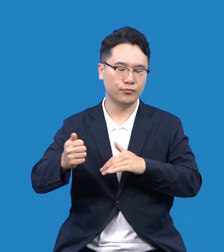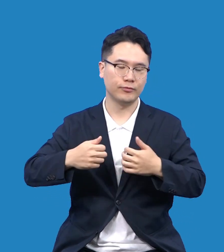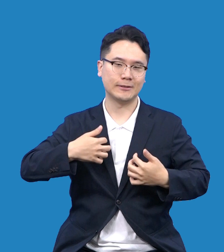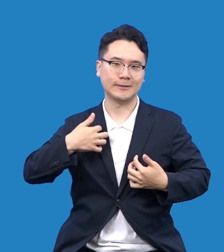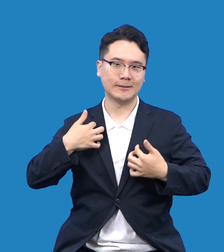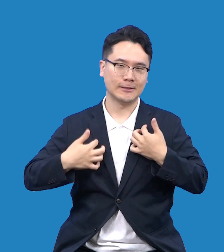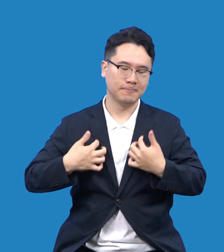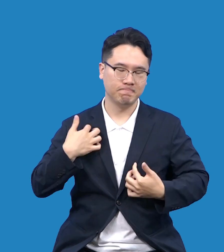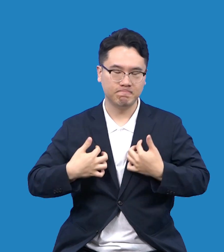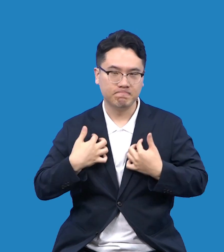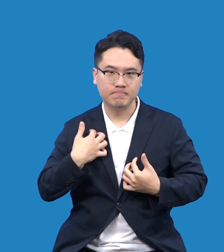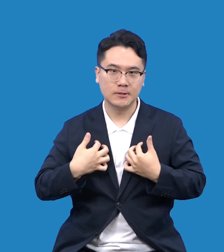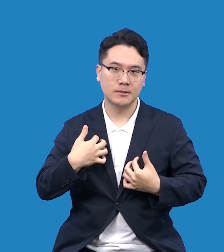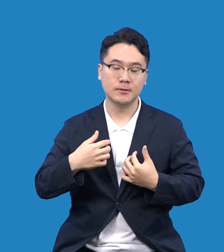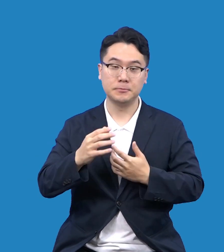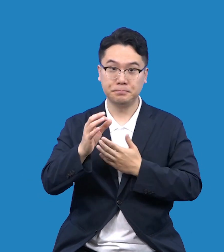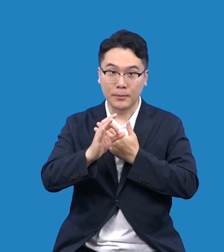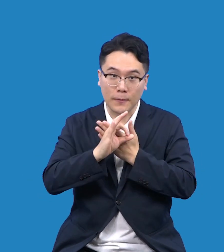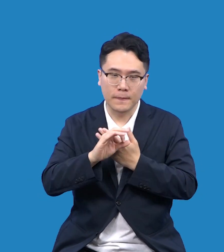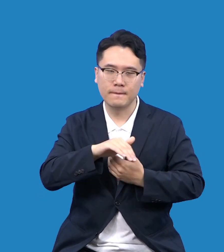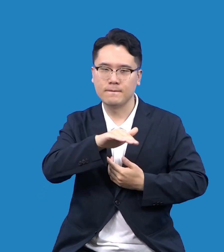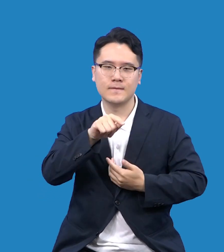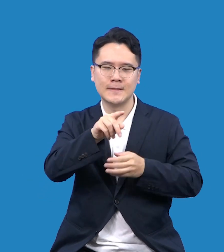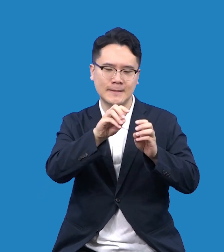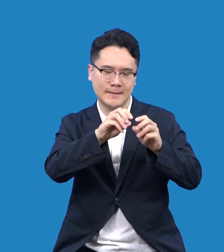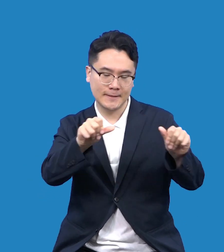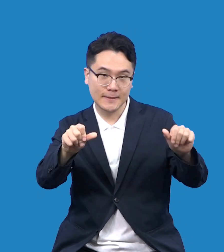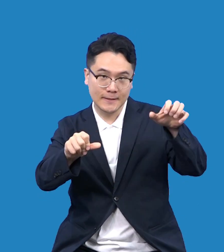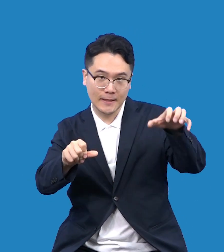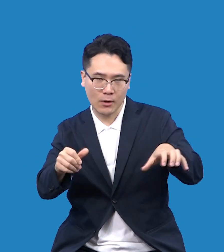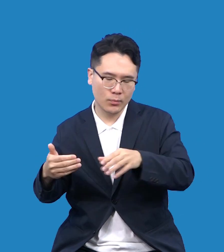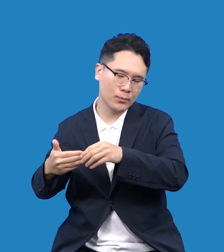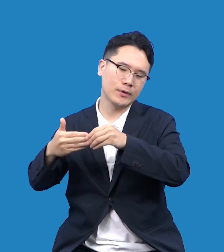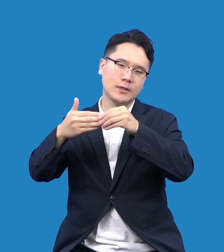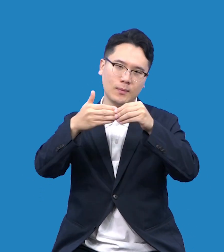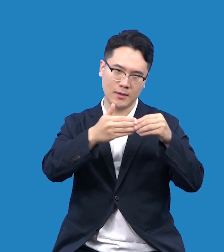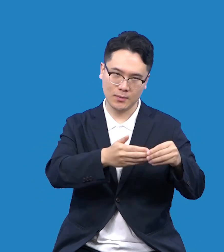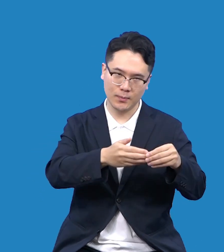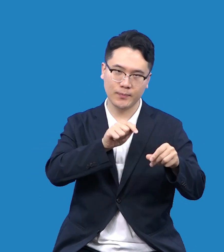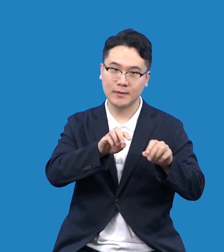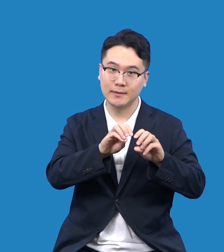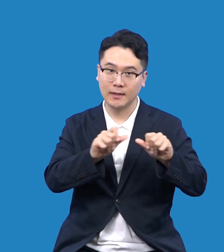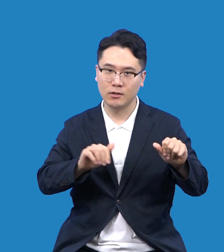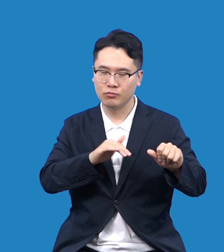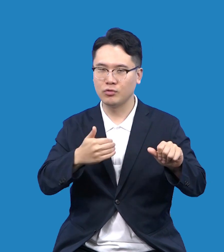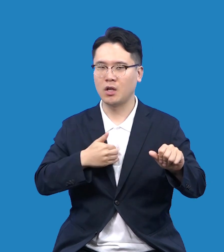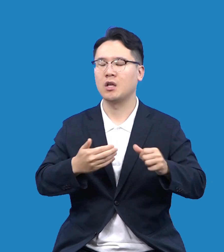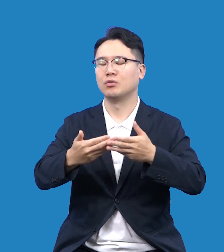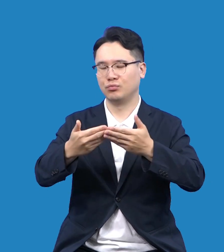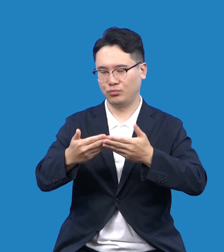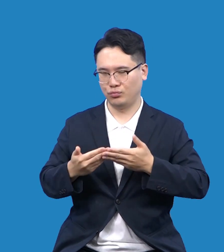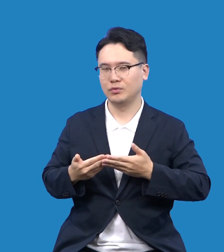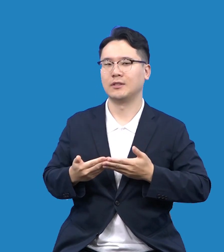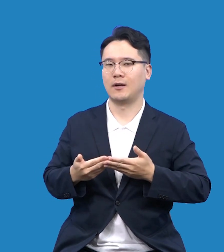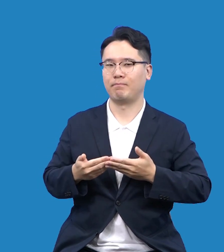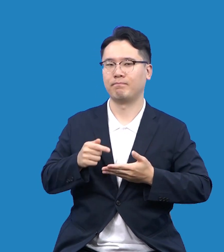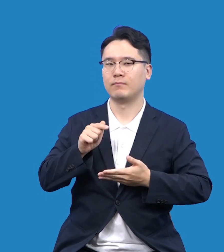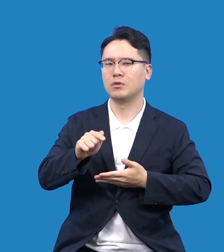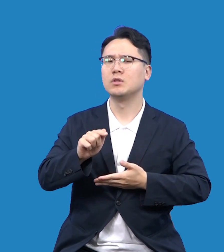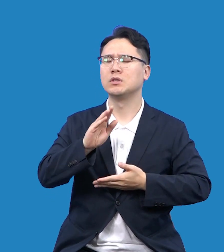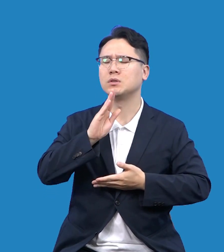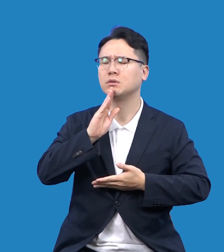여호와께서 우리를 기뻐하시면 우리를 그 땅으로 인도하여 들이시고 그 땅을 우리에게 주시리라. 이는